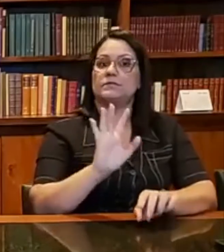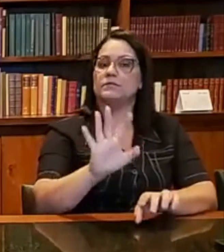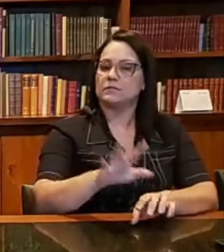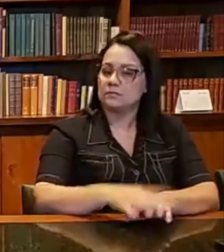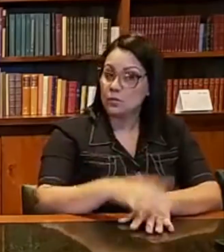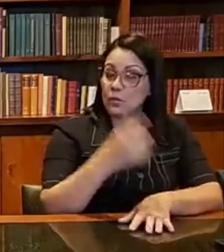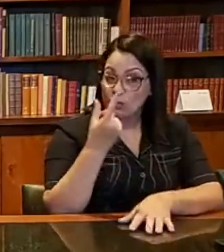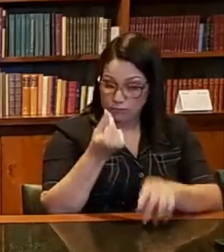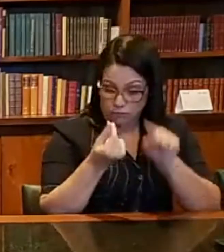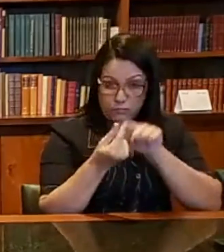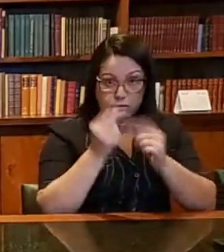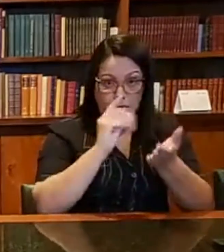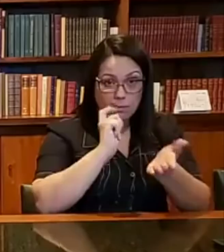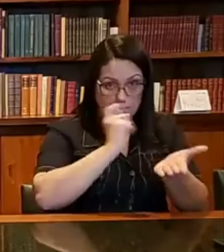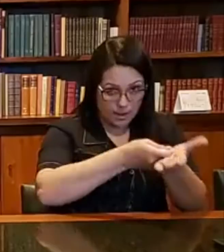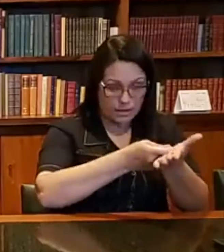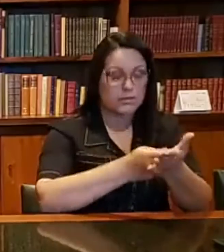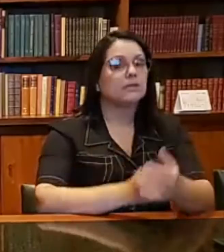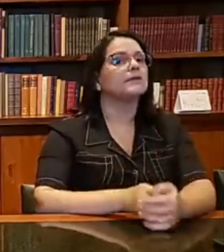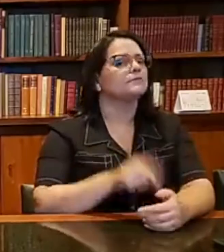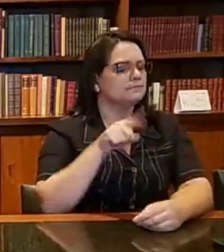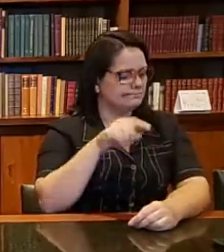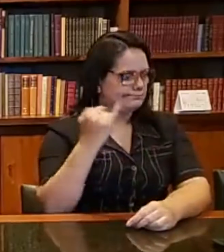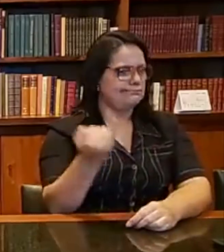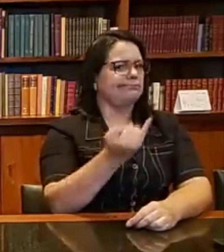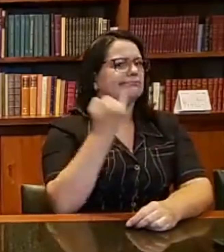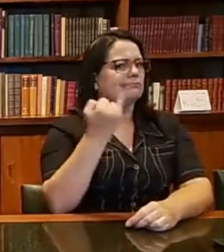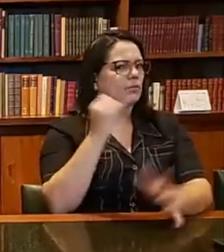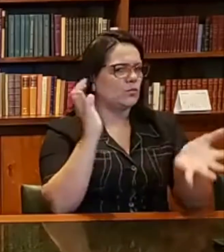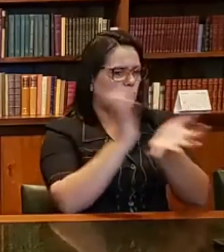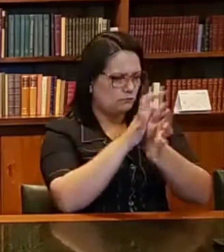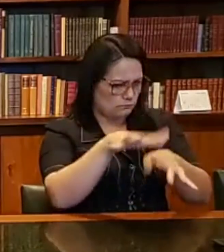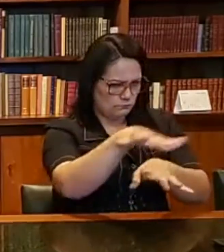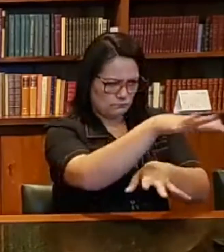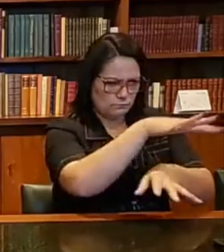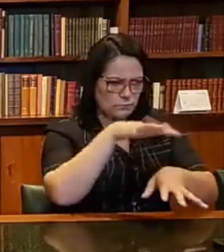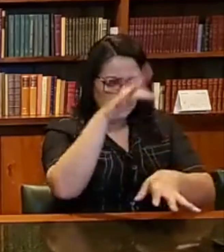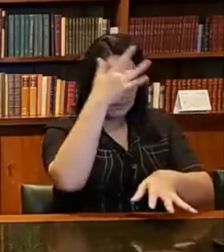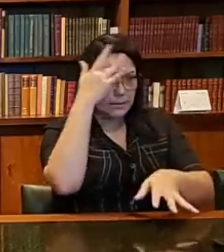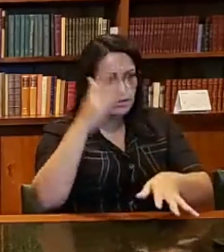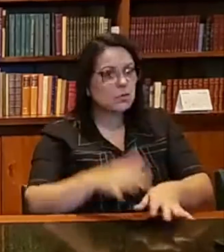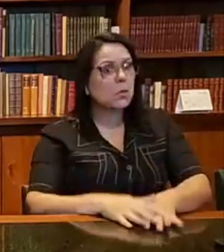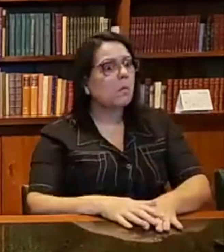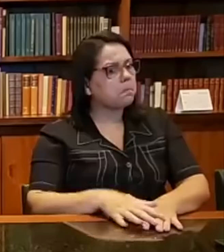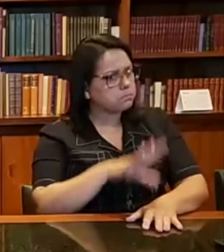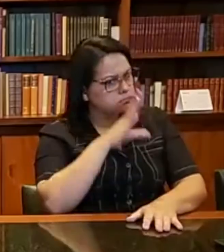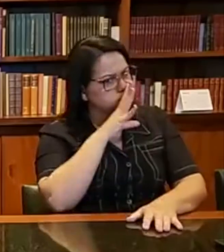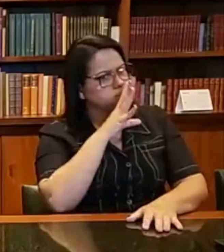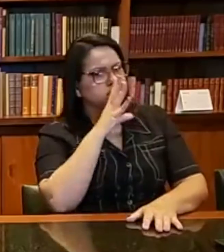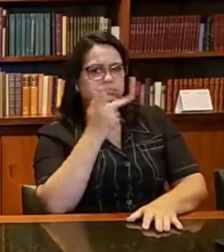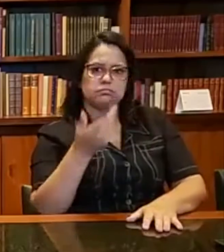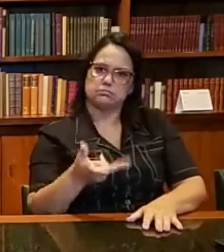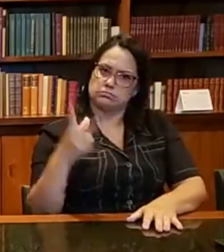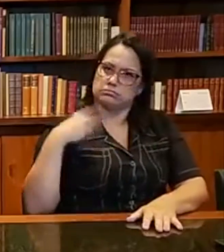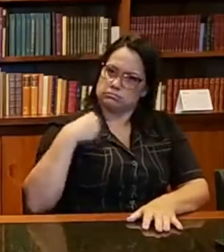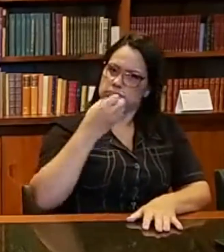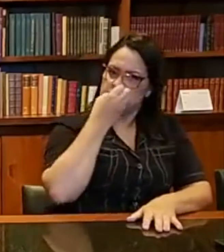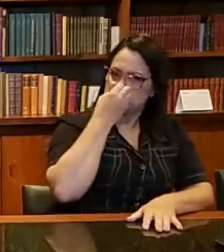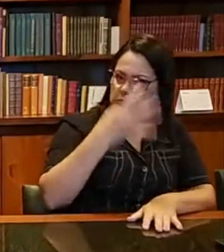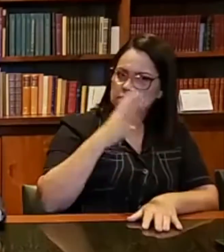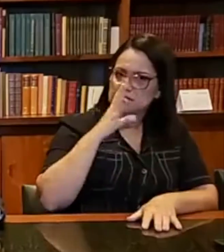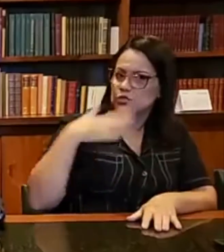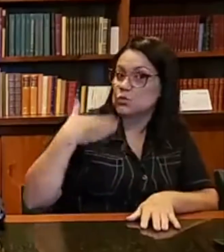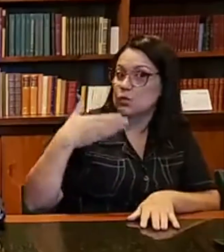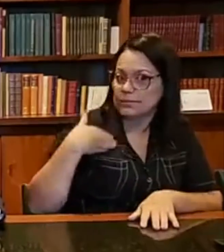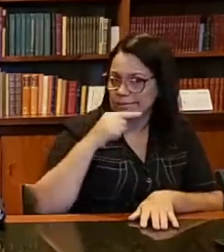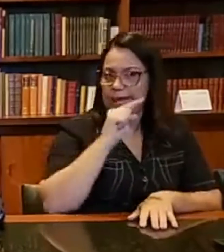significativos. O número de pessoas está nos surpreendendo positivamente e é isto que está fazendo